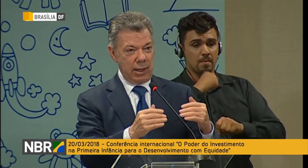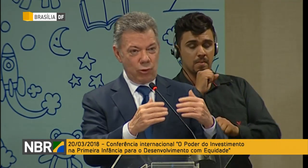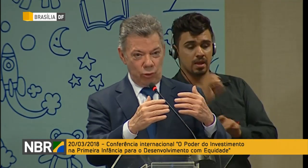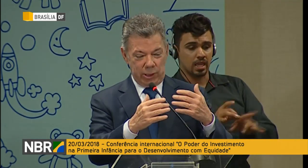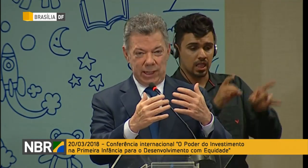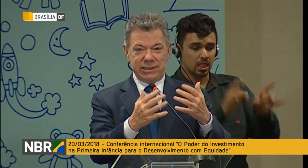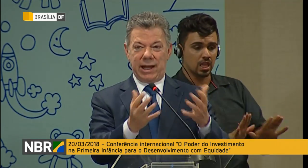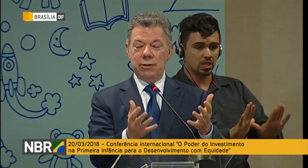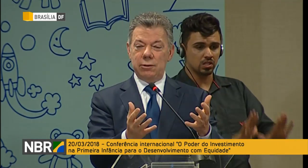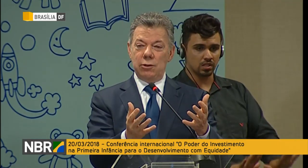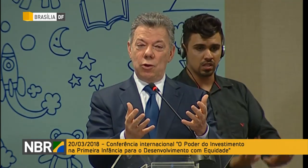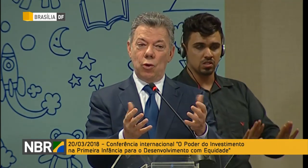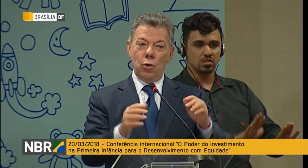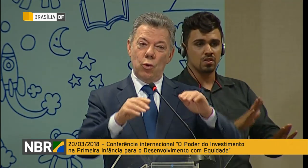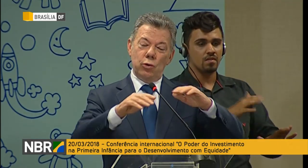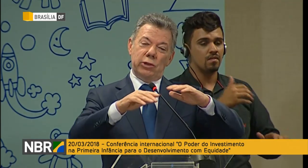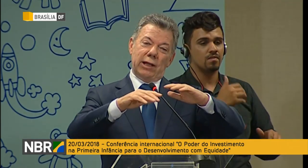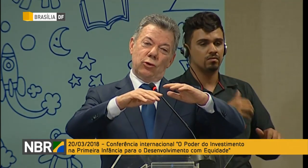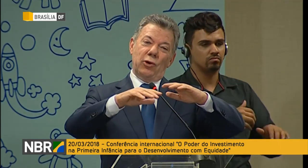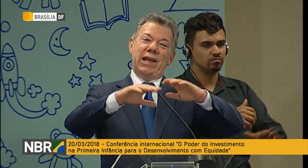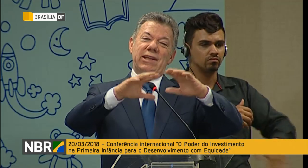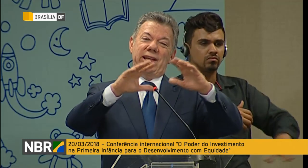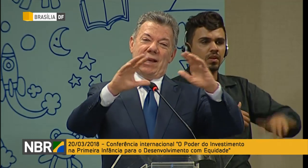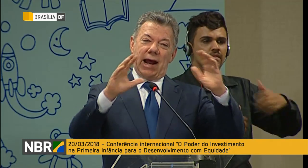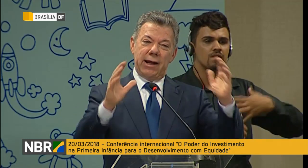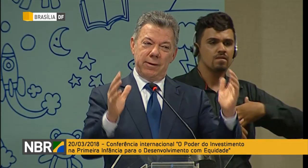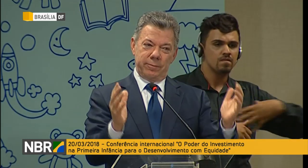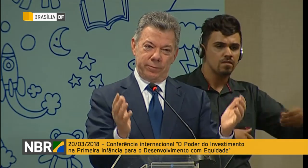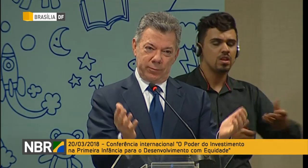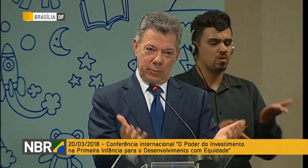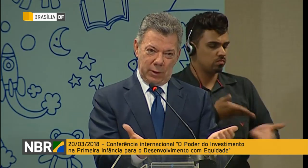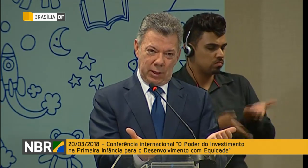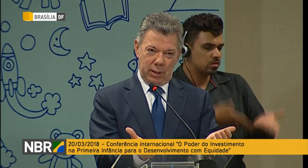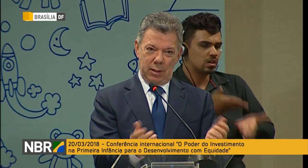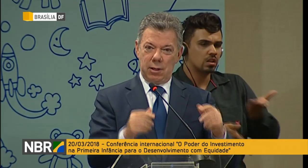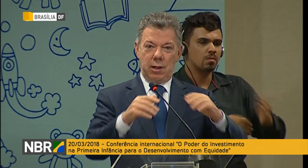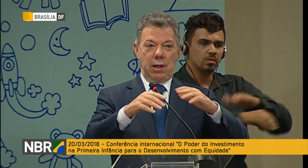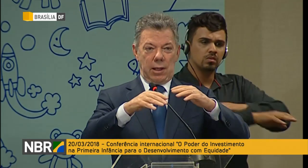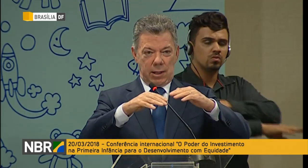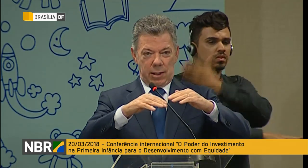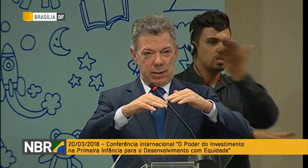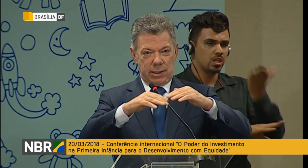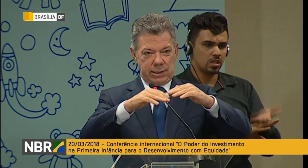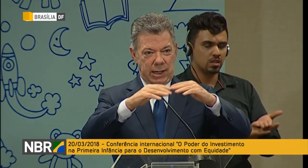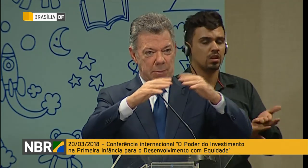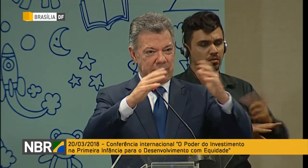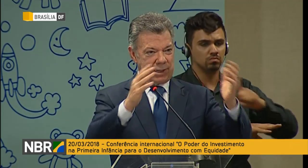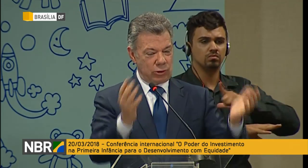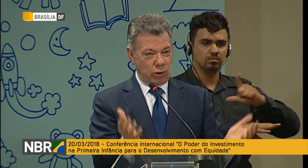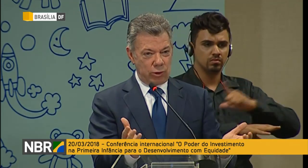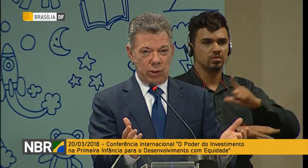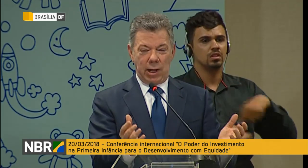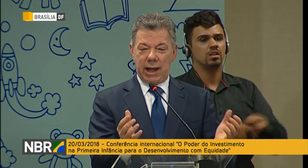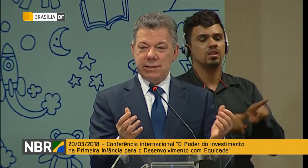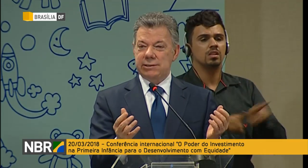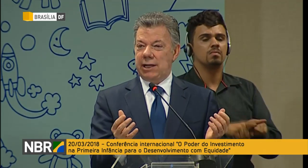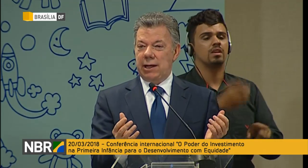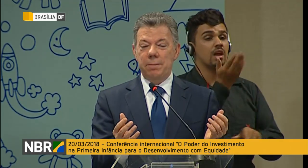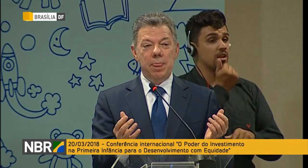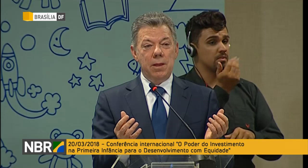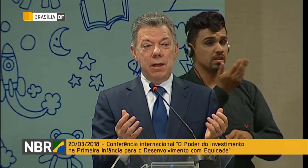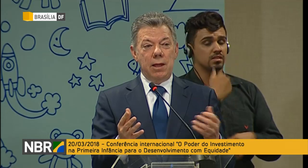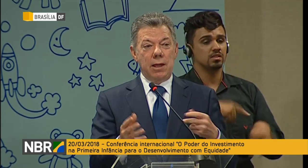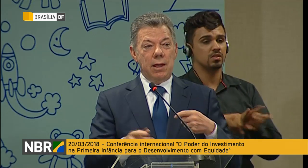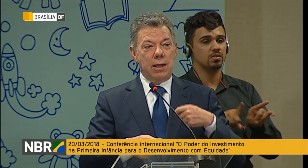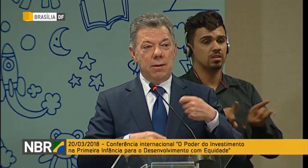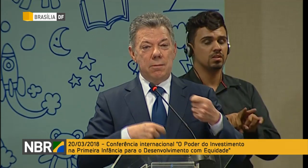vão trabalhar, onde eles lhe dão um tratamento integral. E desde a sua